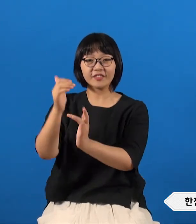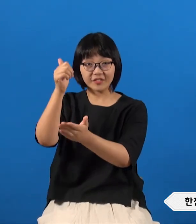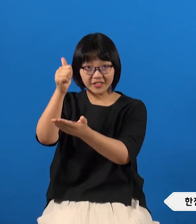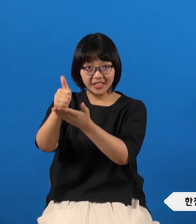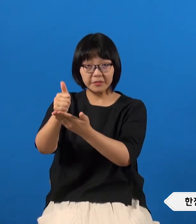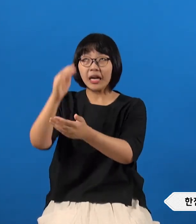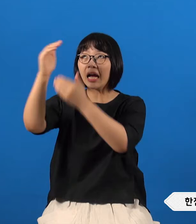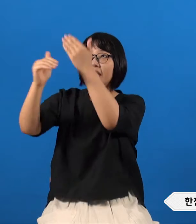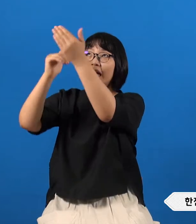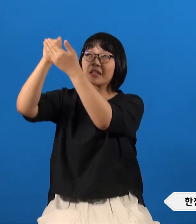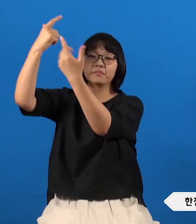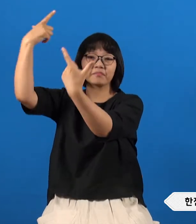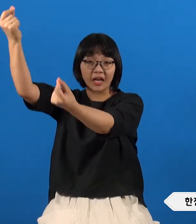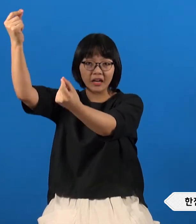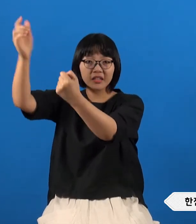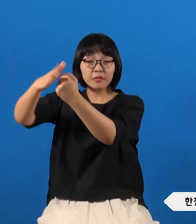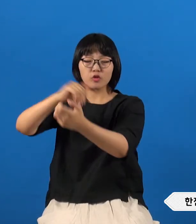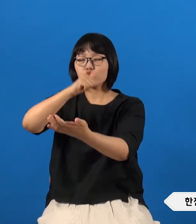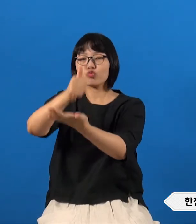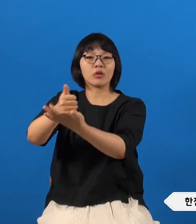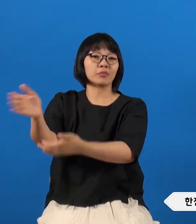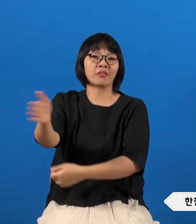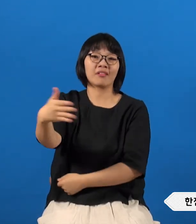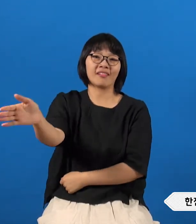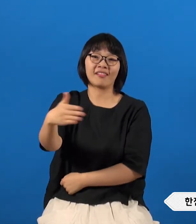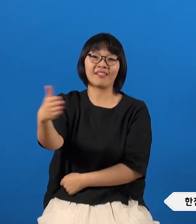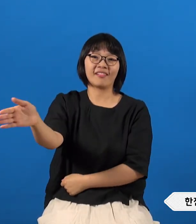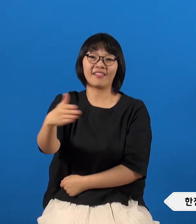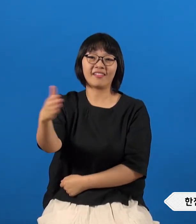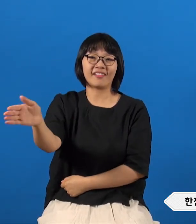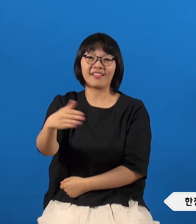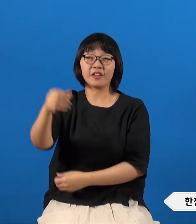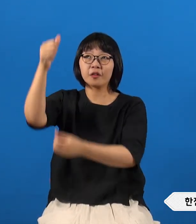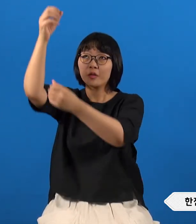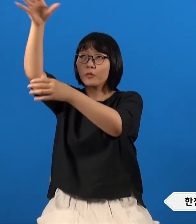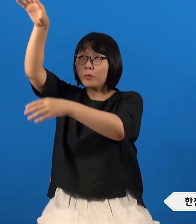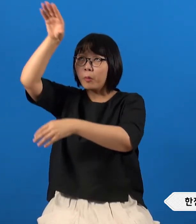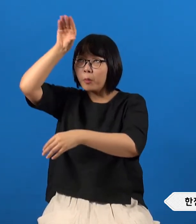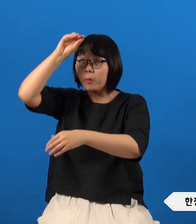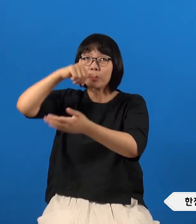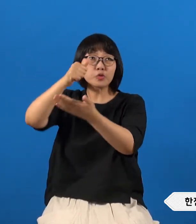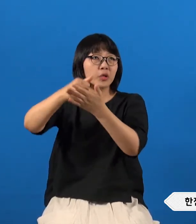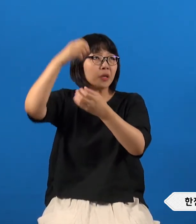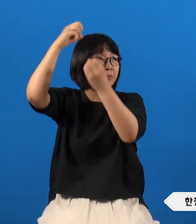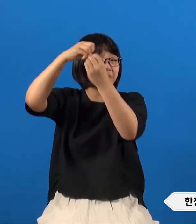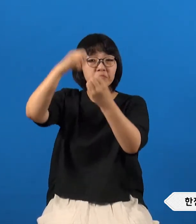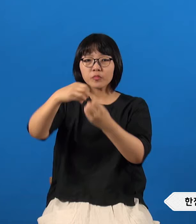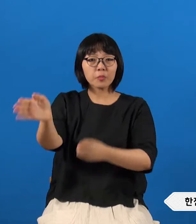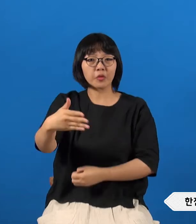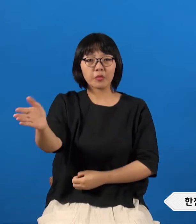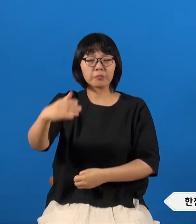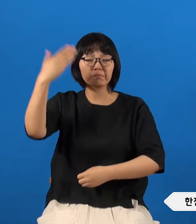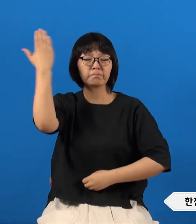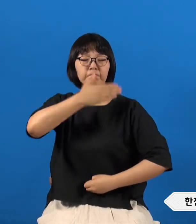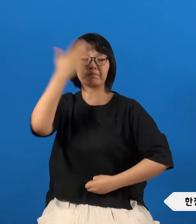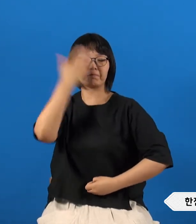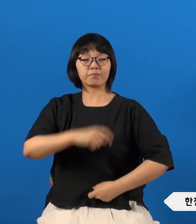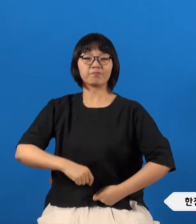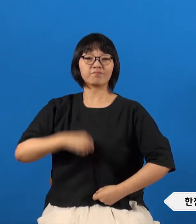예수님은 하나님이시기 때문에 원죄도 없고 자범죄도 없고 완벽하게 의로우신